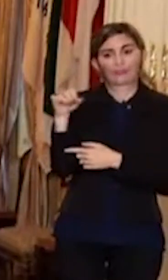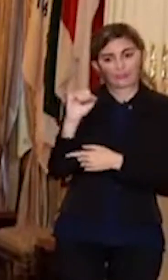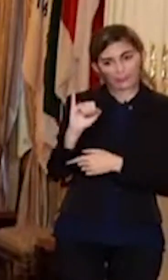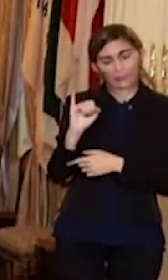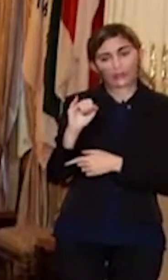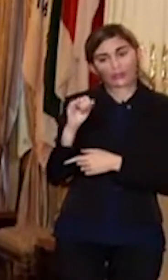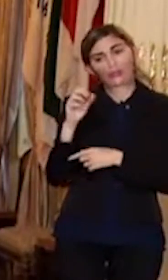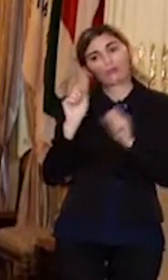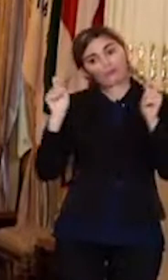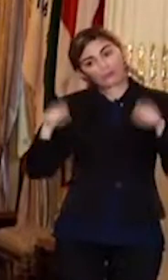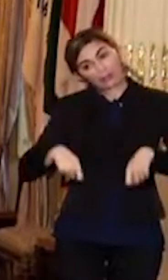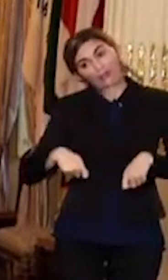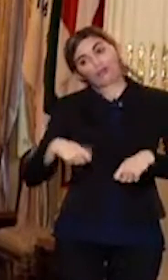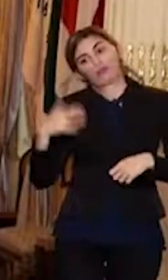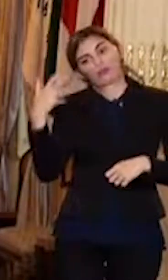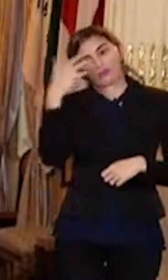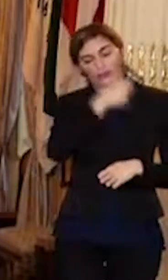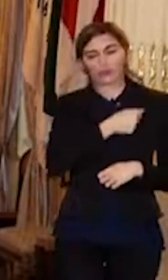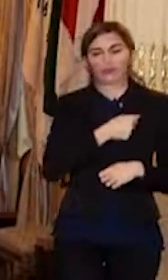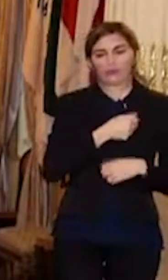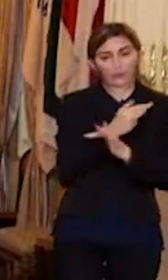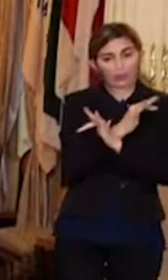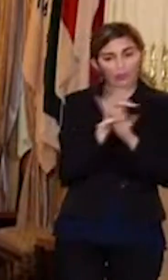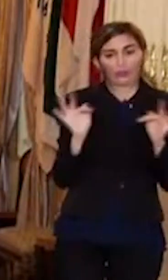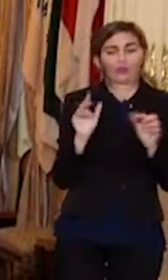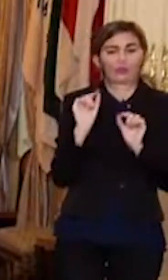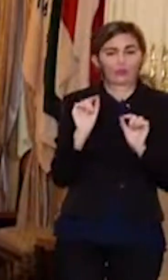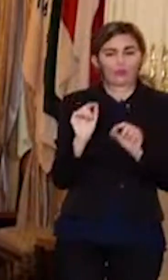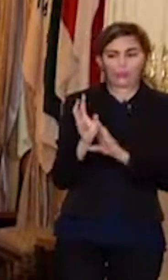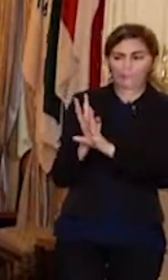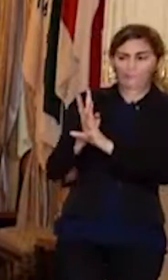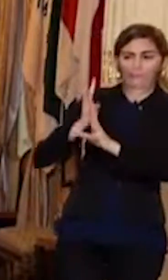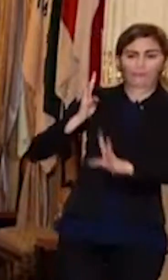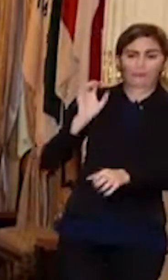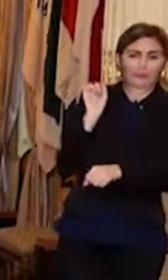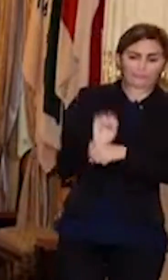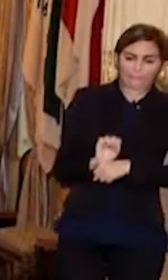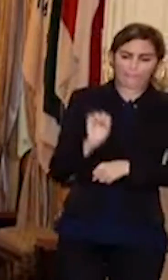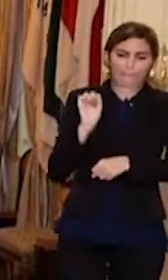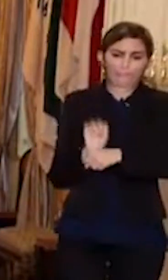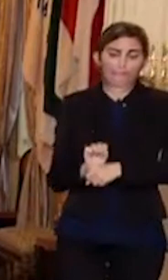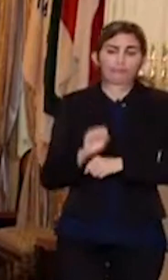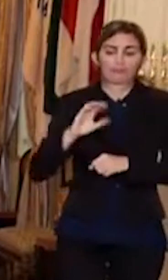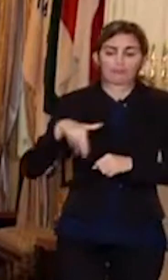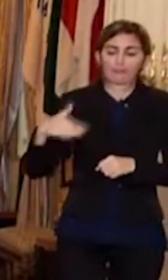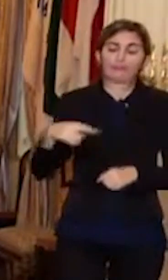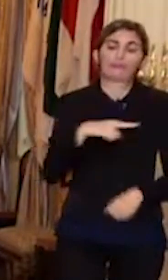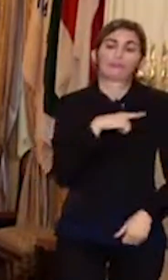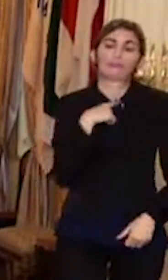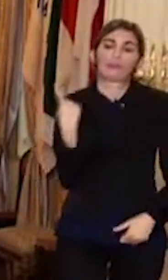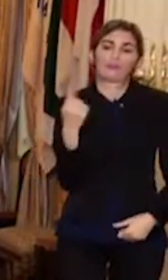de se salvar é a dor do Estado esperando um leito de UTI com a possibilidade de morrer